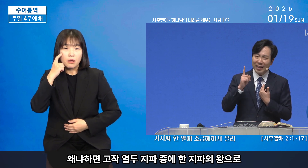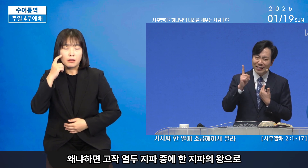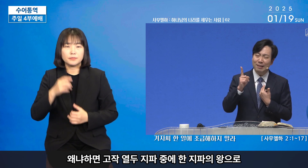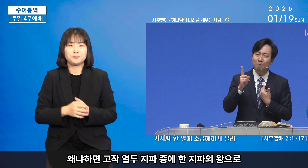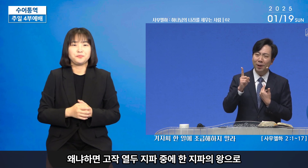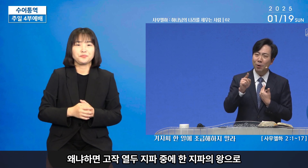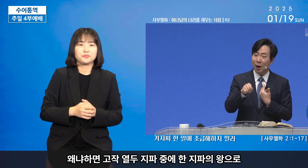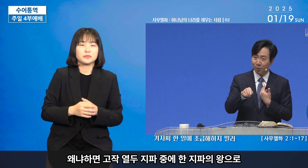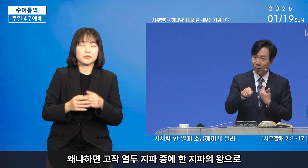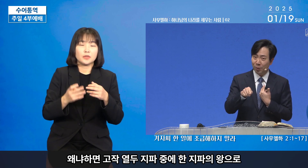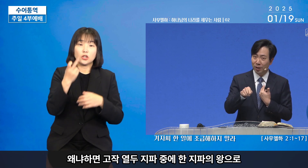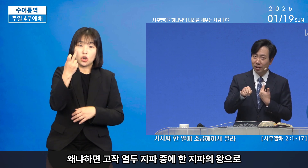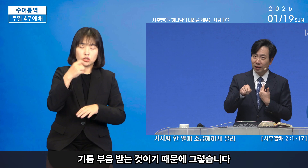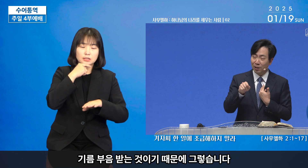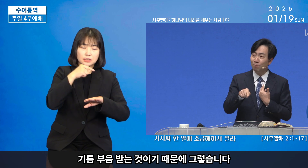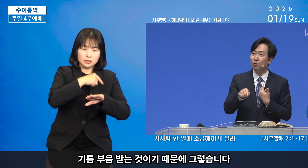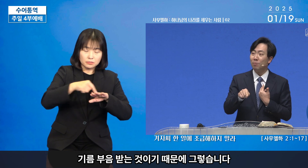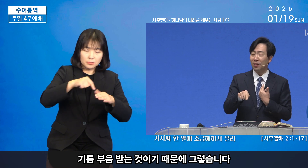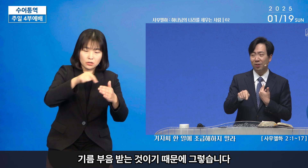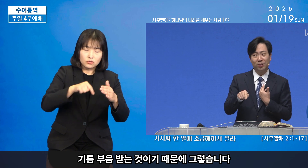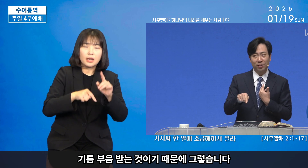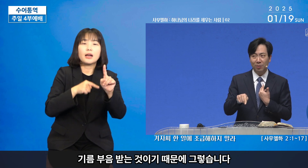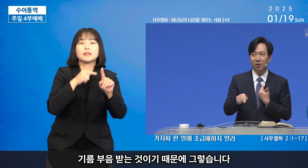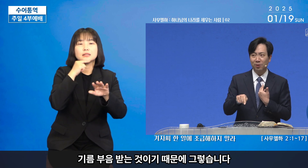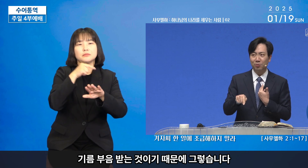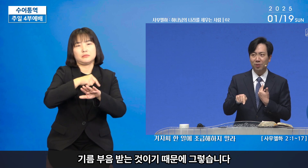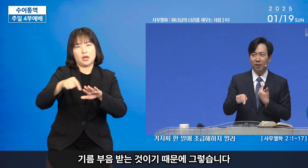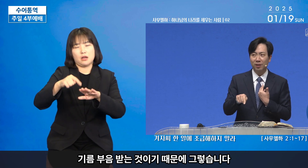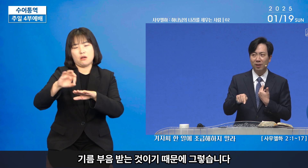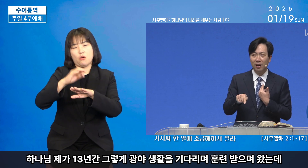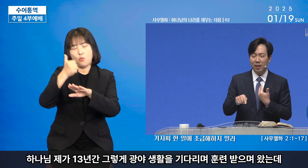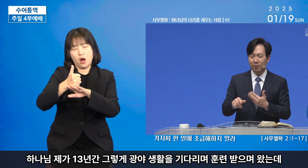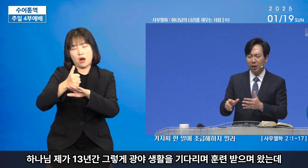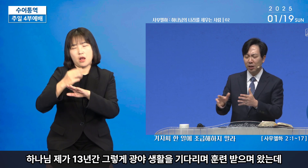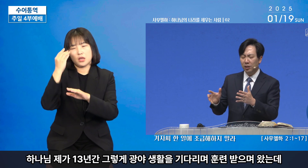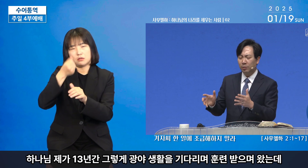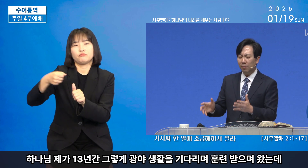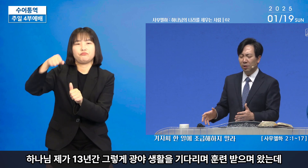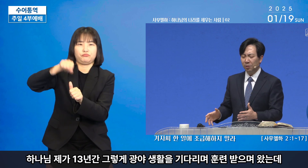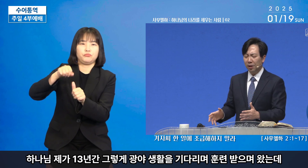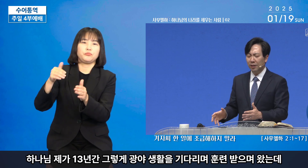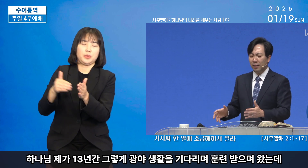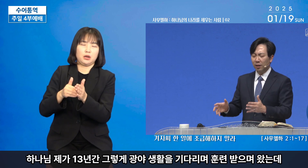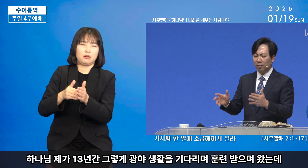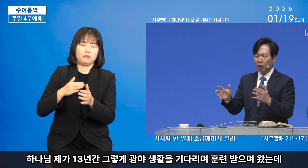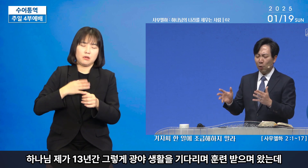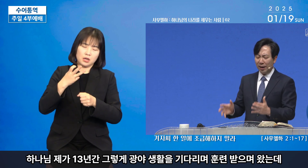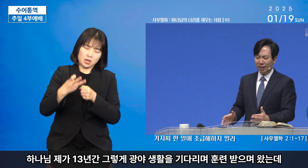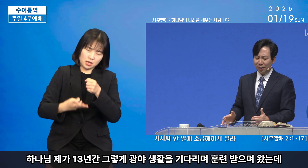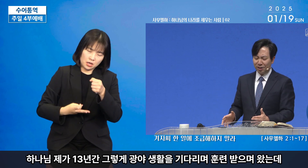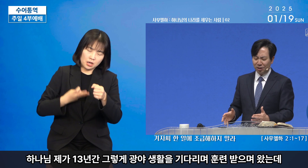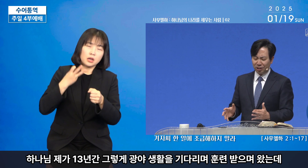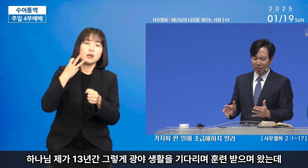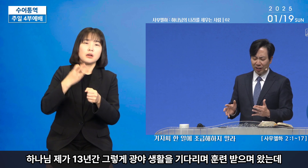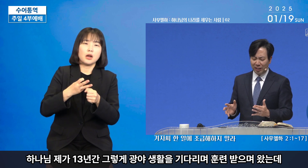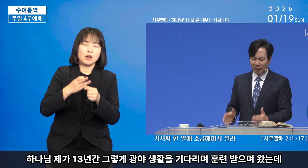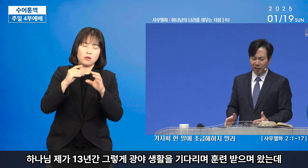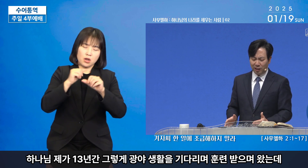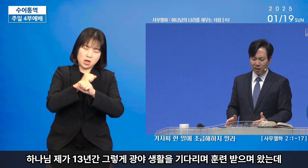중에 한 지파의 왕으로 기름 부음 받은 것이기 때문에 그렇습니다. 하나님, 제가 13년간 그렇게 광야